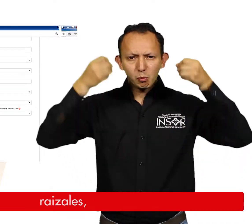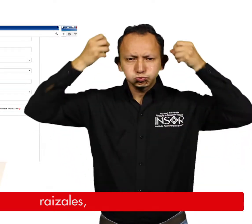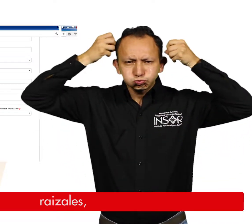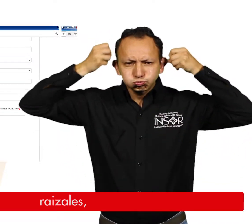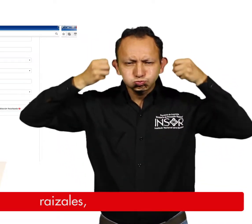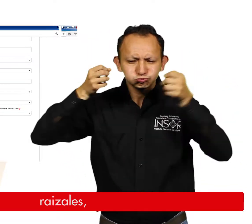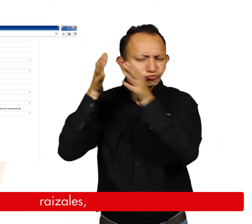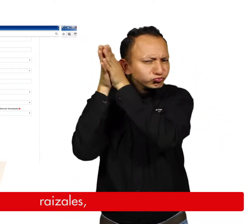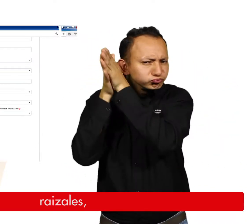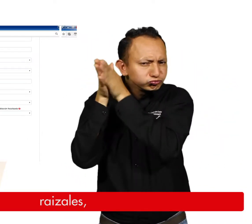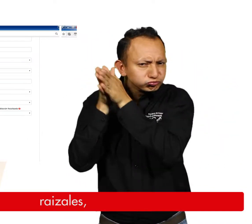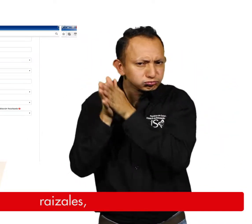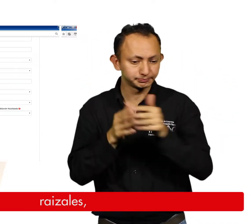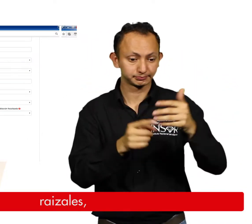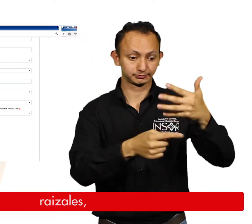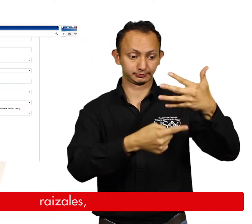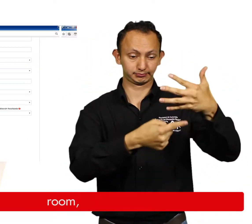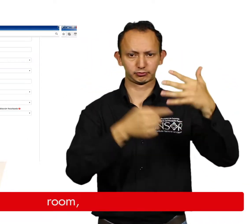raizales,